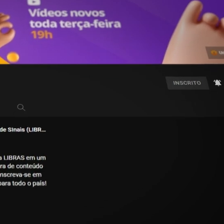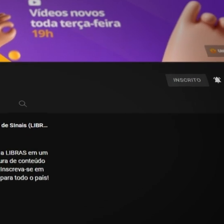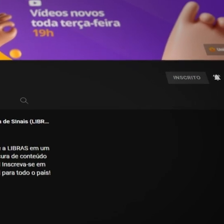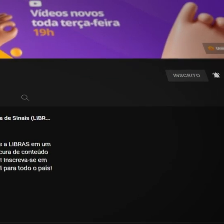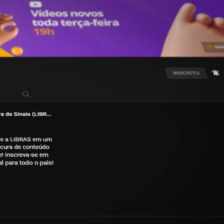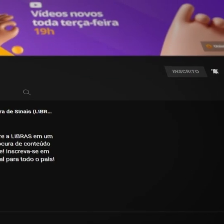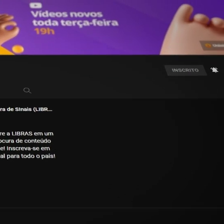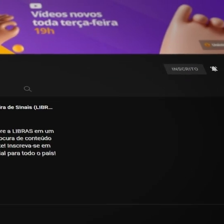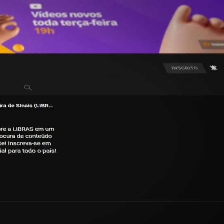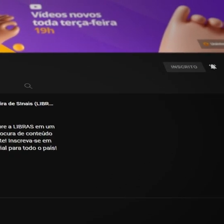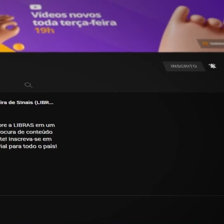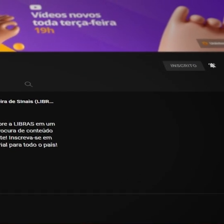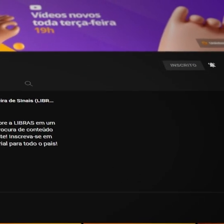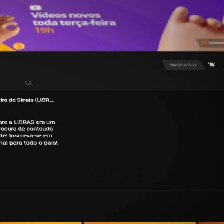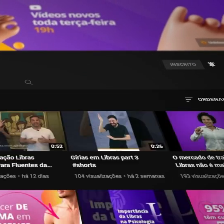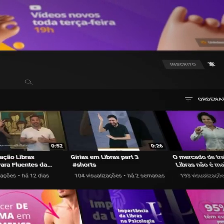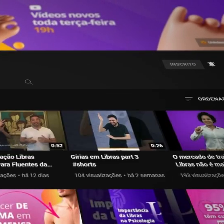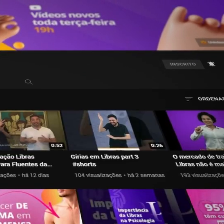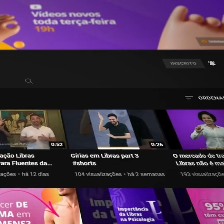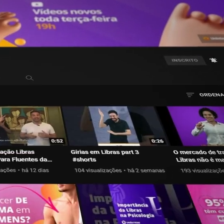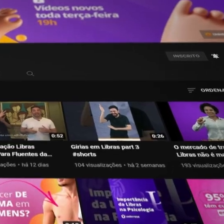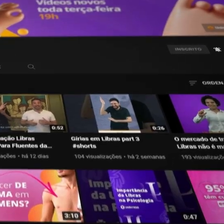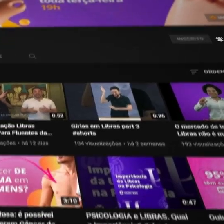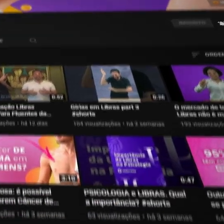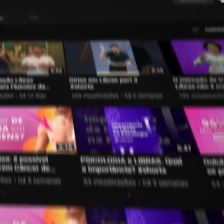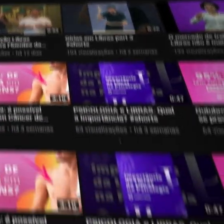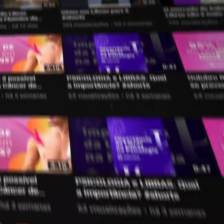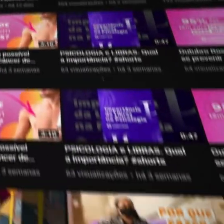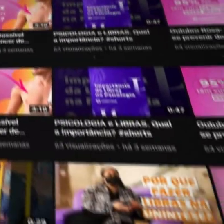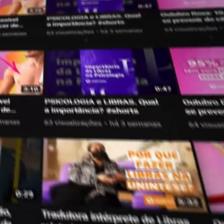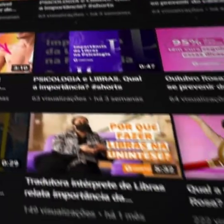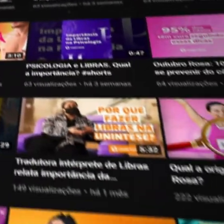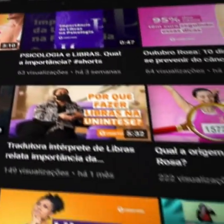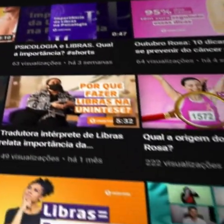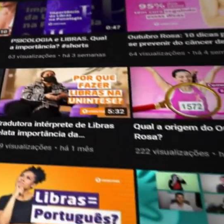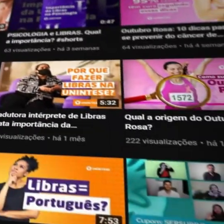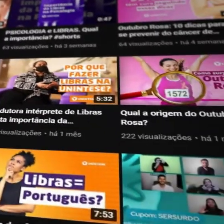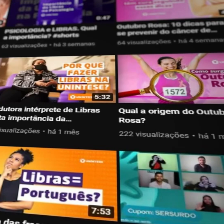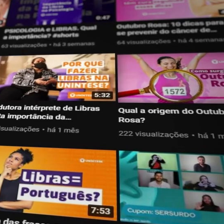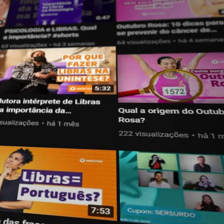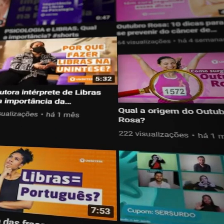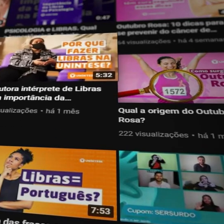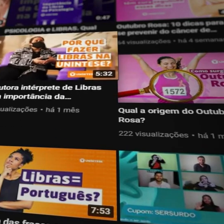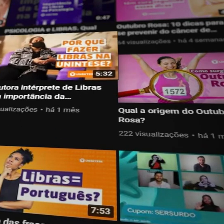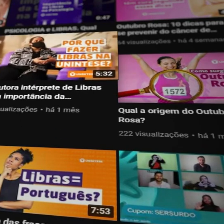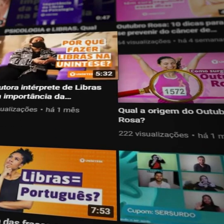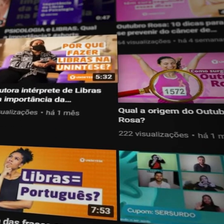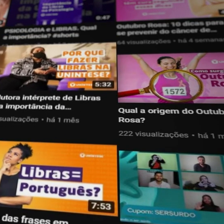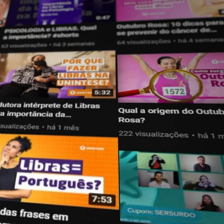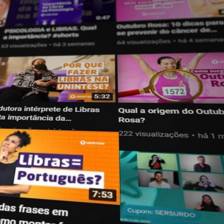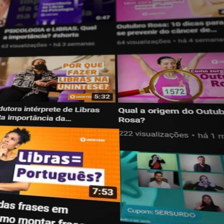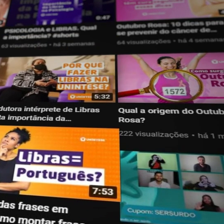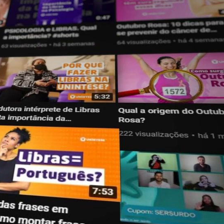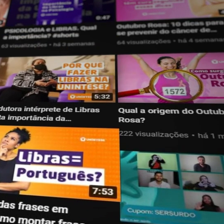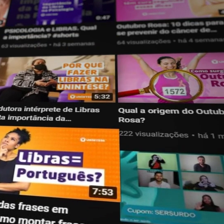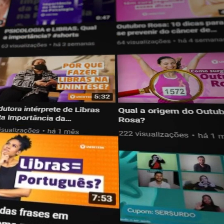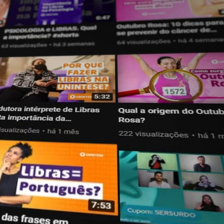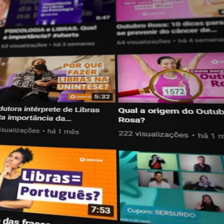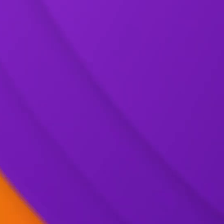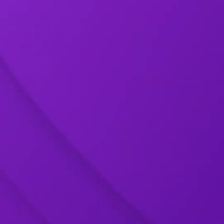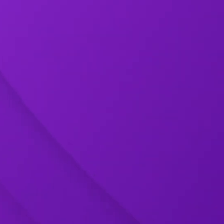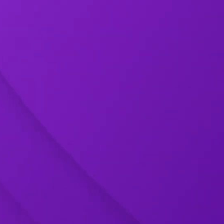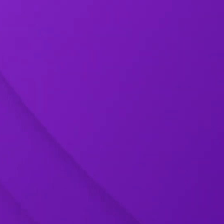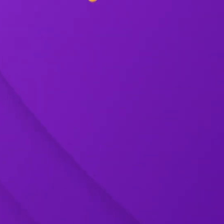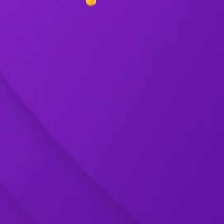da Uníntese. Todas as semanas nós publicamos materiais exclusivos sobre a língua brasileira de sinais e sobre inclusão.